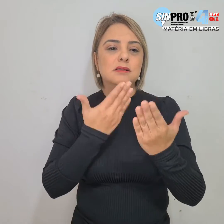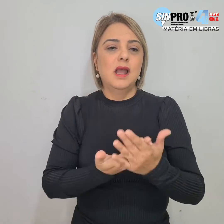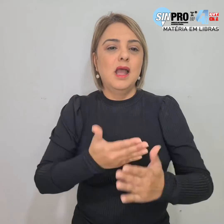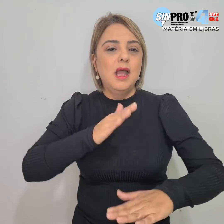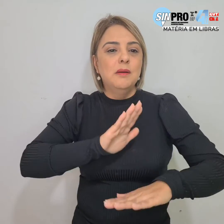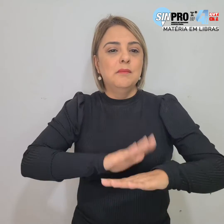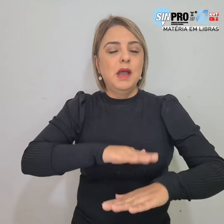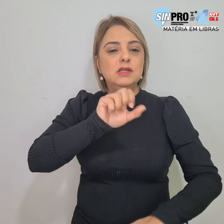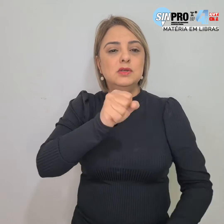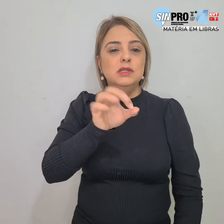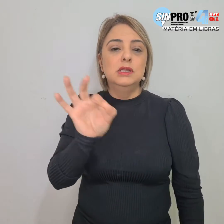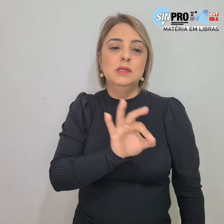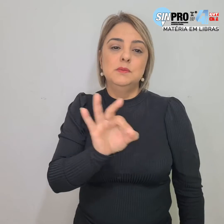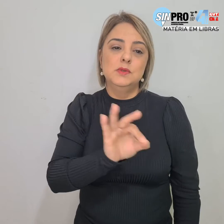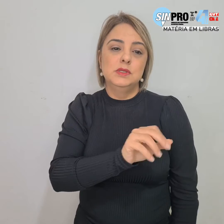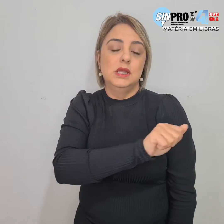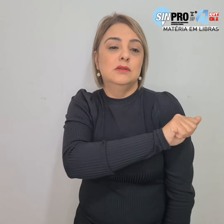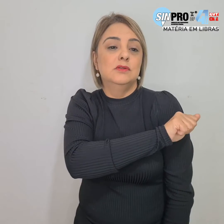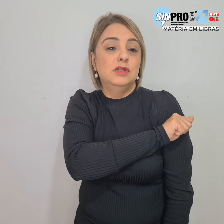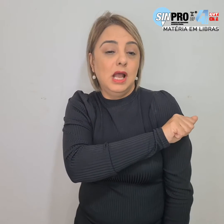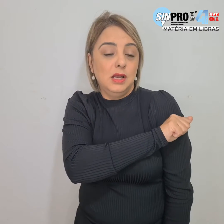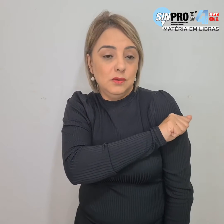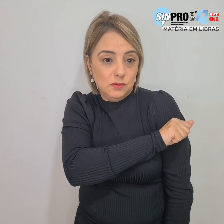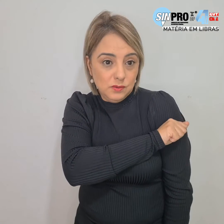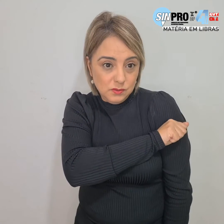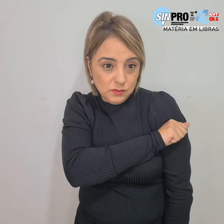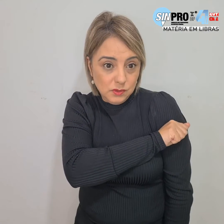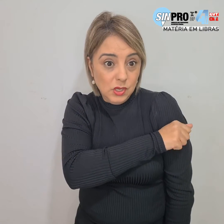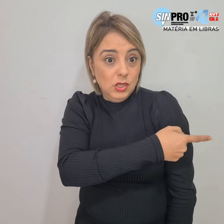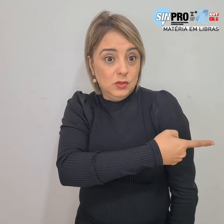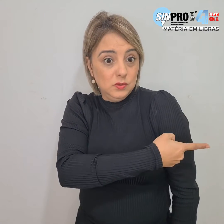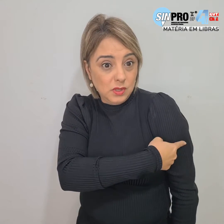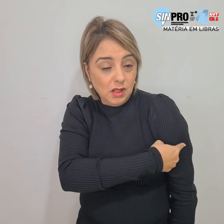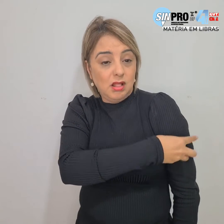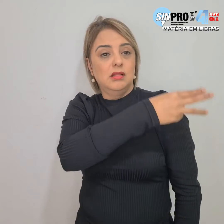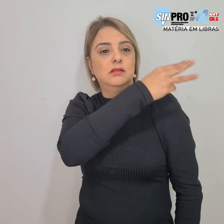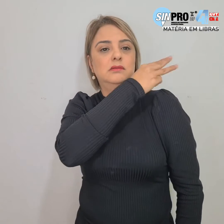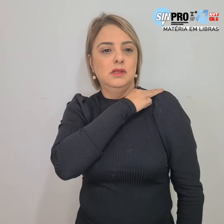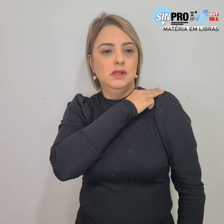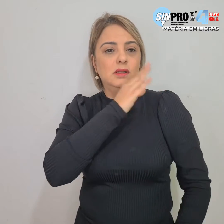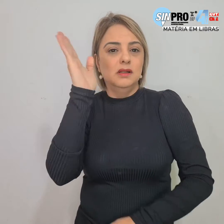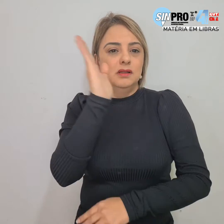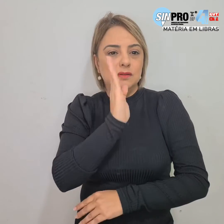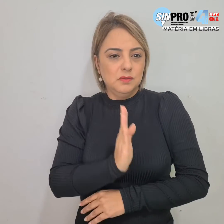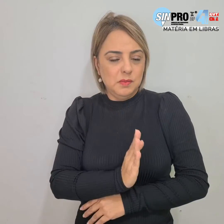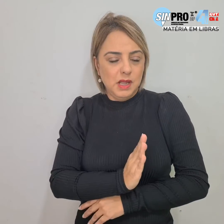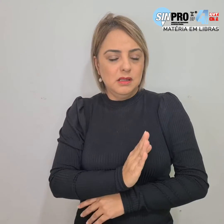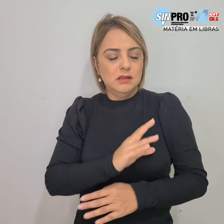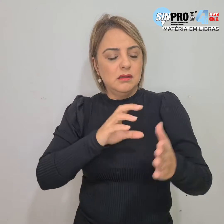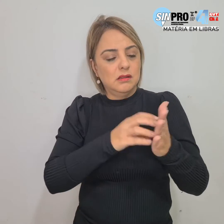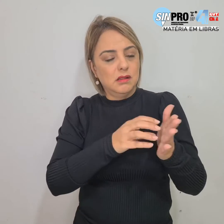de ensino fundamental e médio do país, segundo dados da PNAD 2019 do